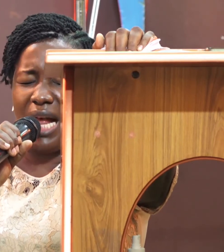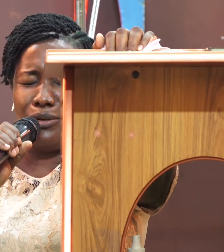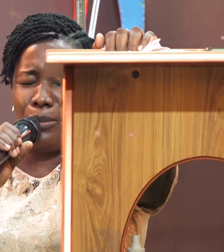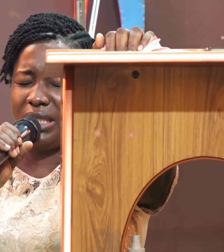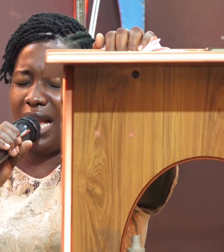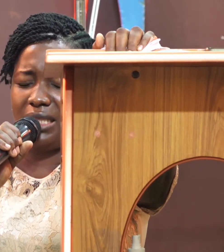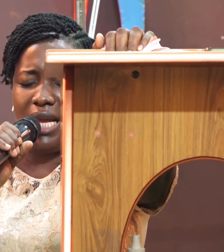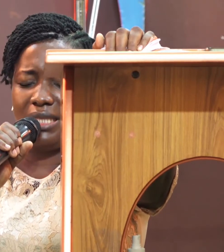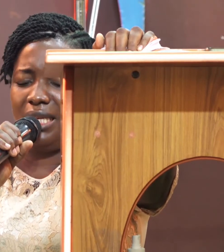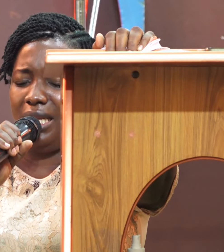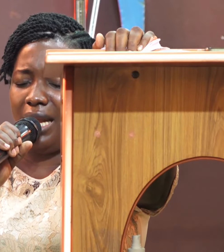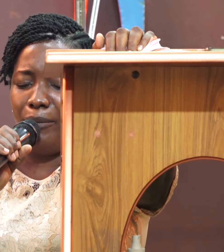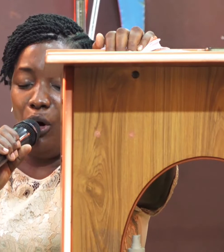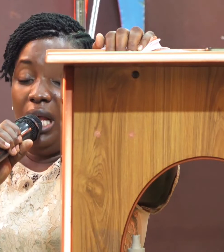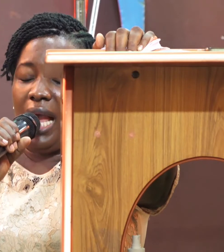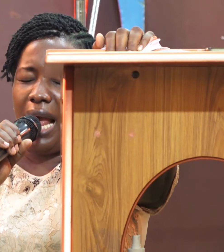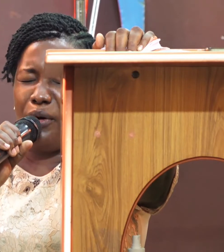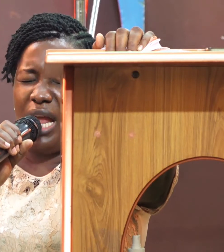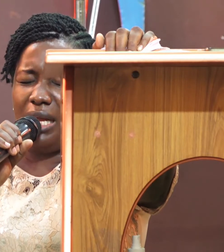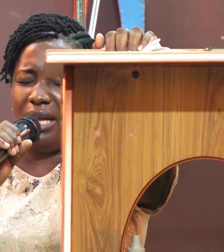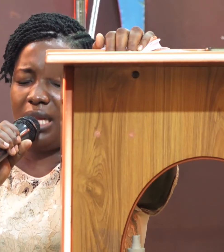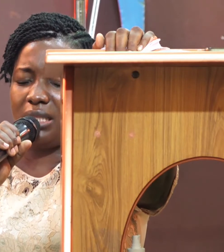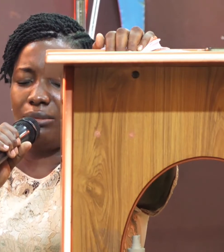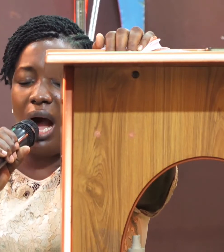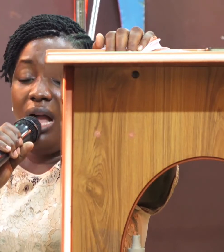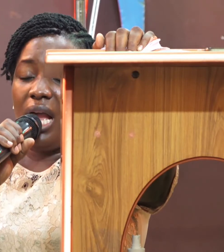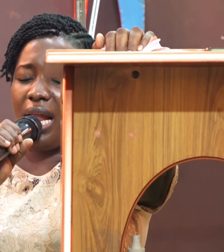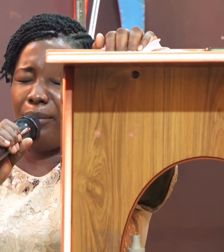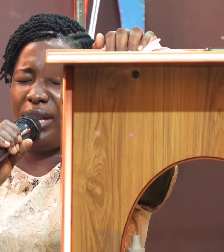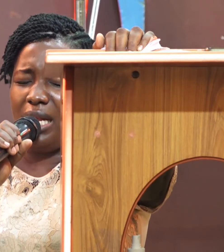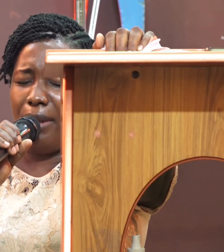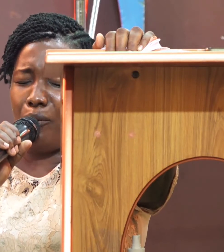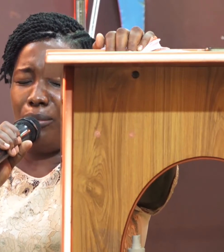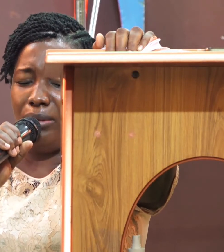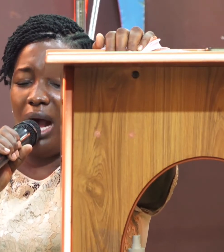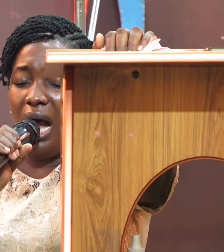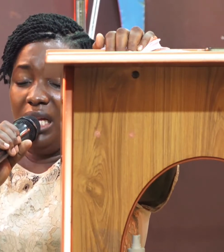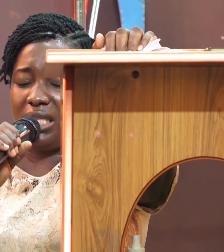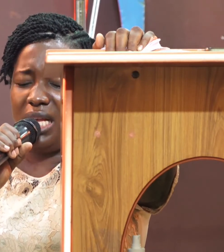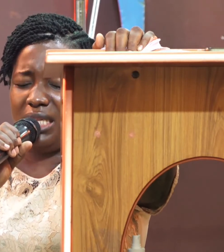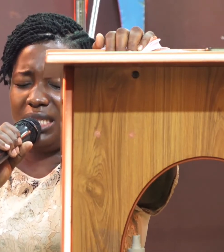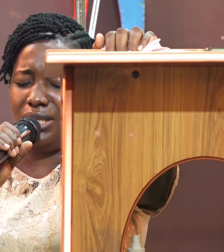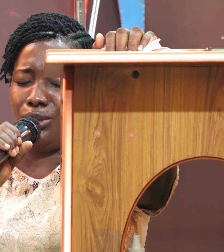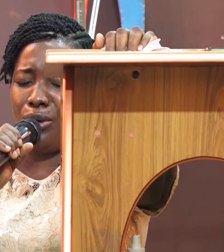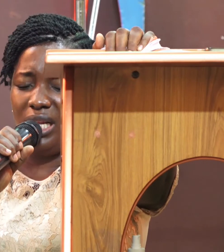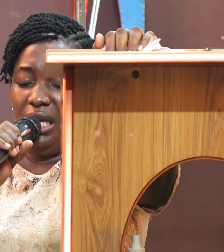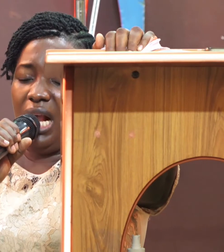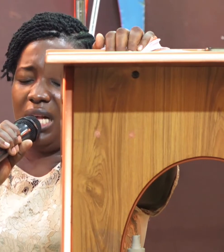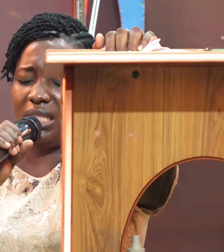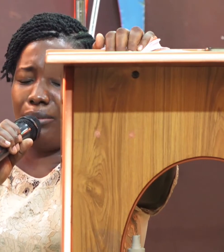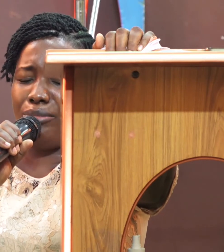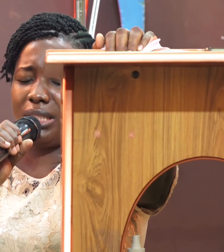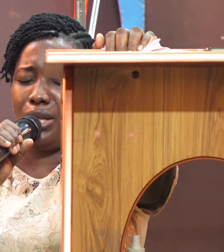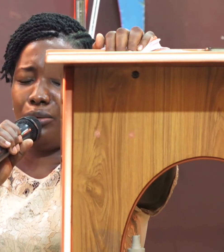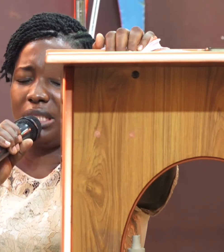nezabamisiri ezaliko musayi teyaziyingiramu era bonna ne batasibwa era bonna ne bakuumibwa nze nzise gyoli